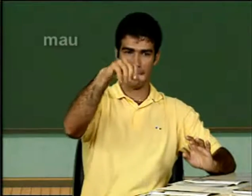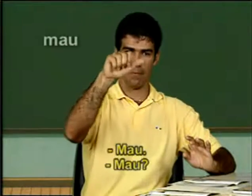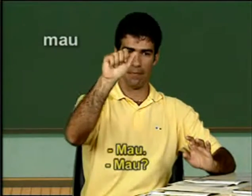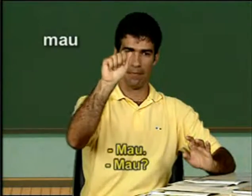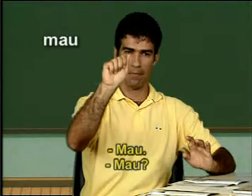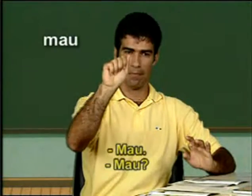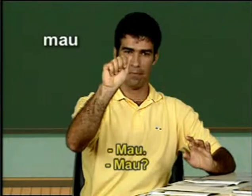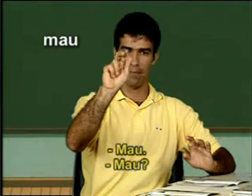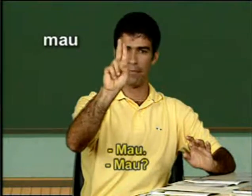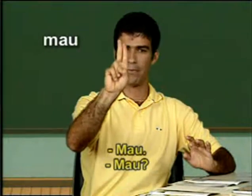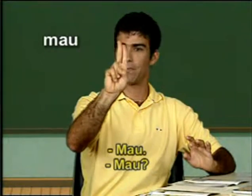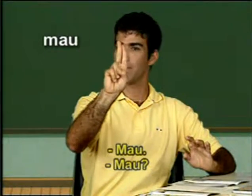Mal.